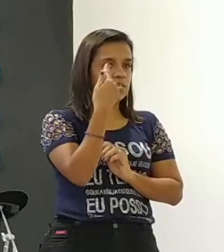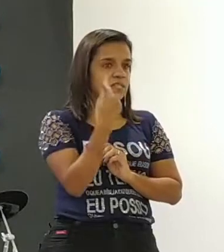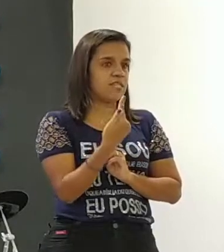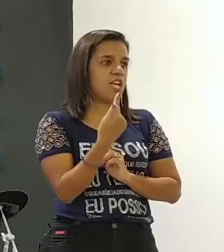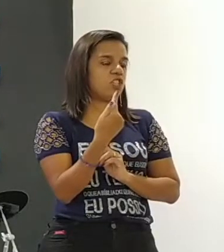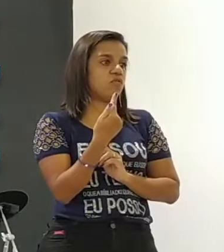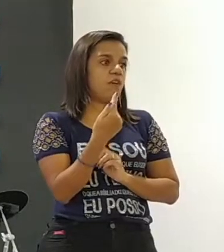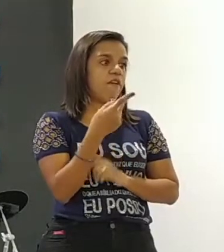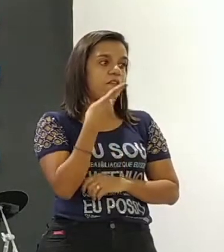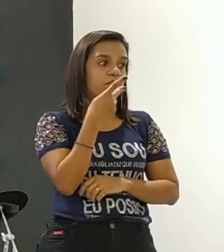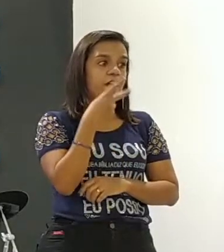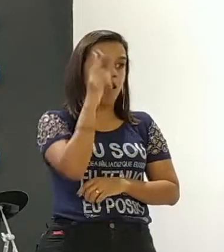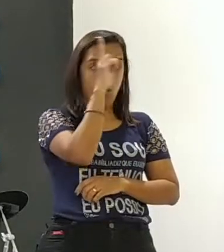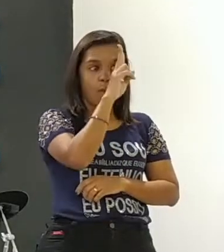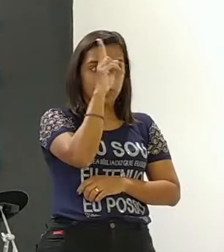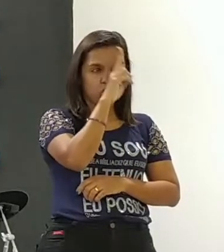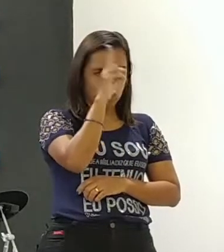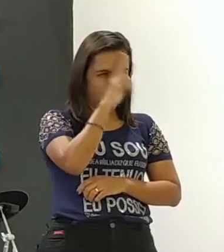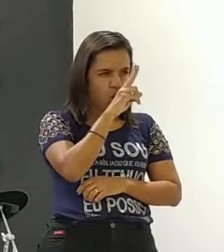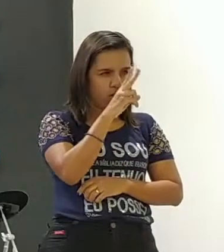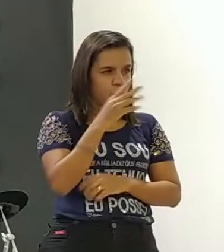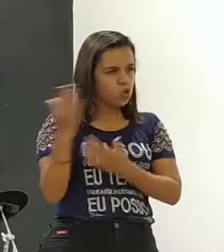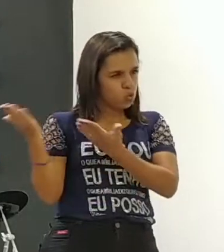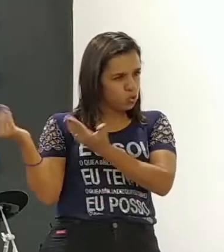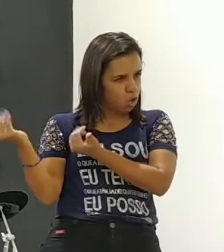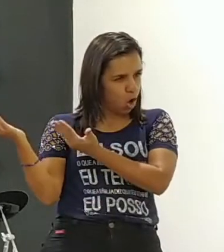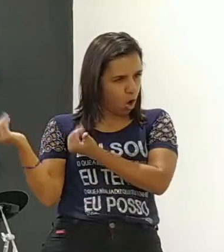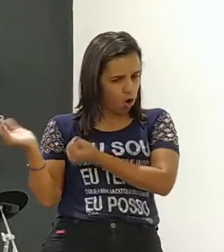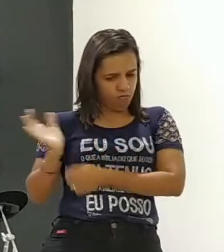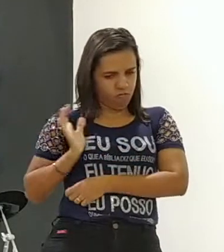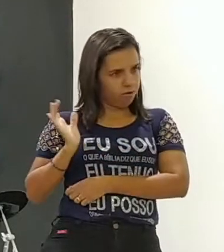narrar uma história do jovem rico.